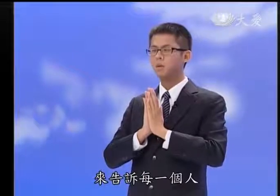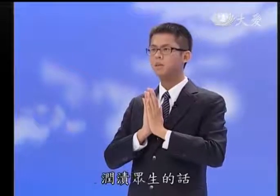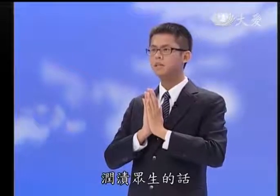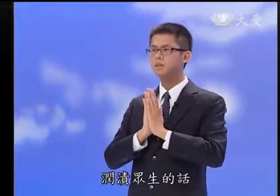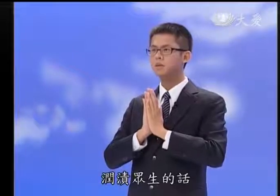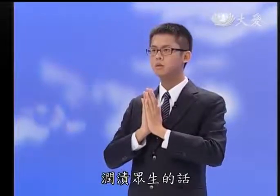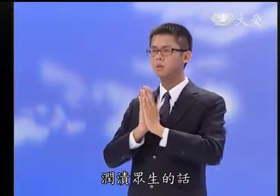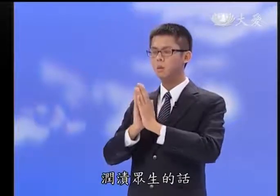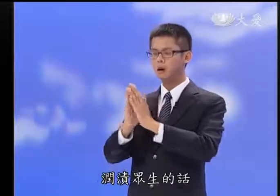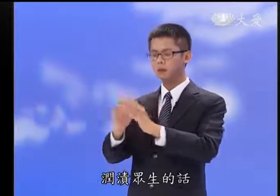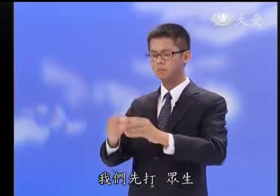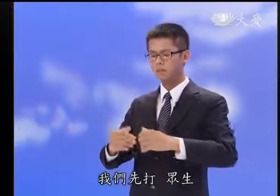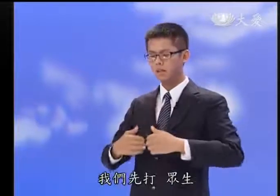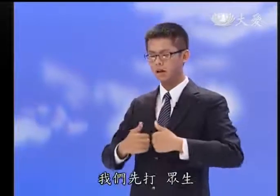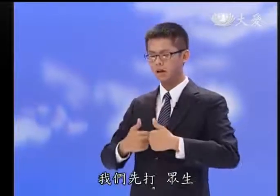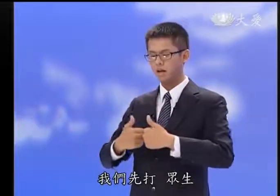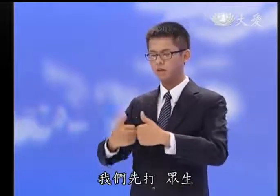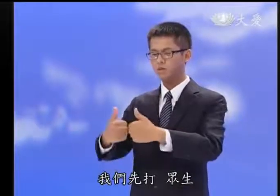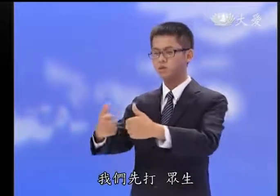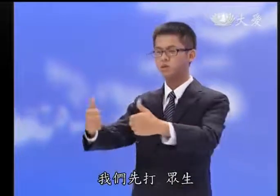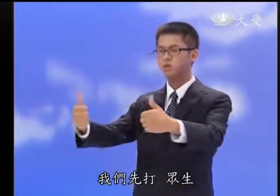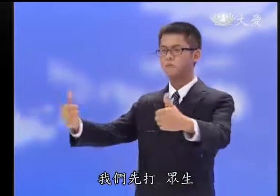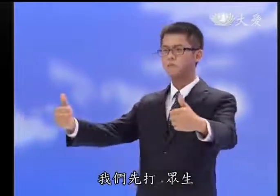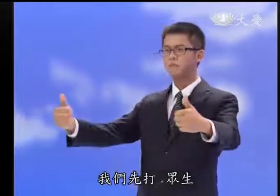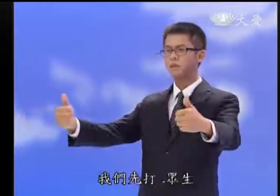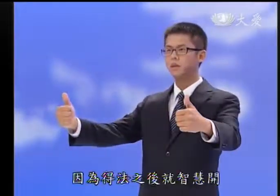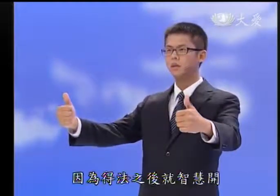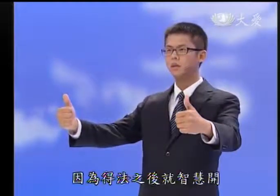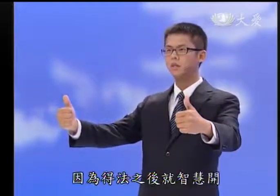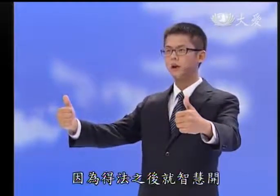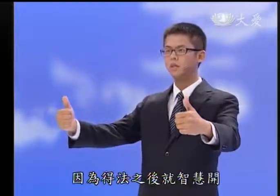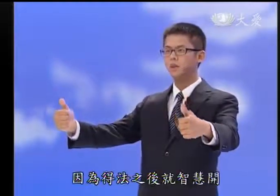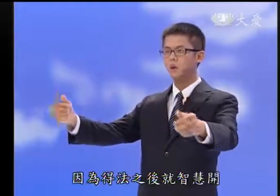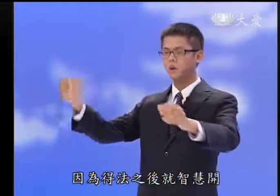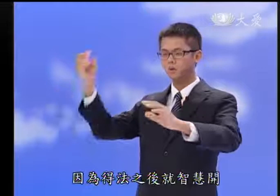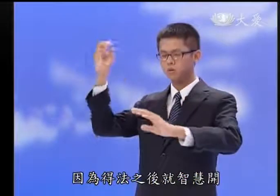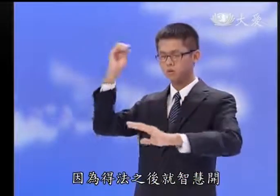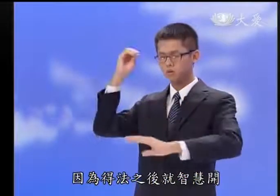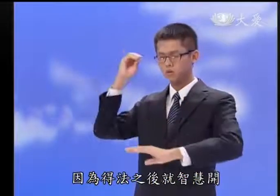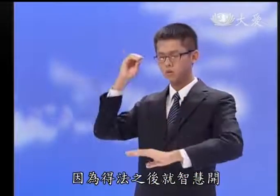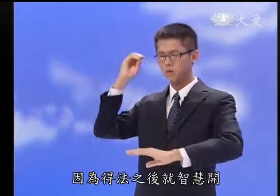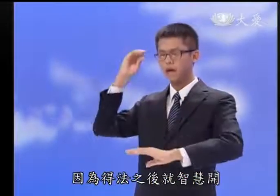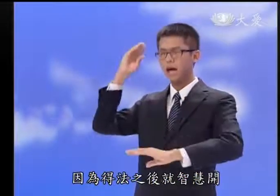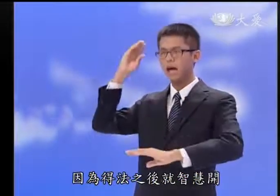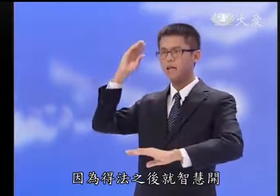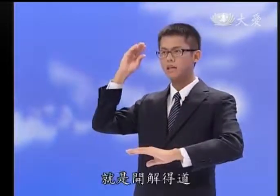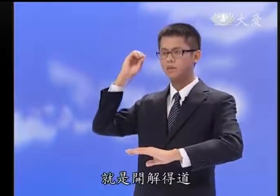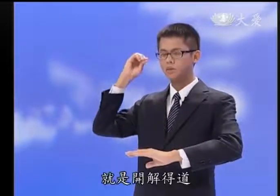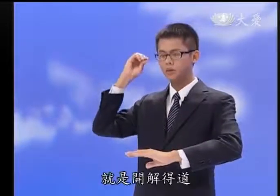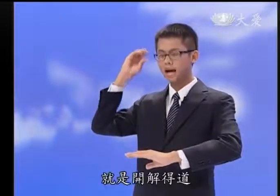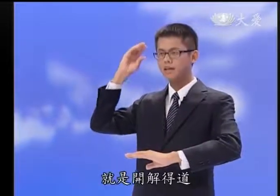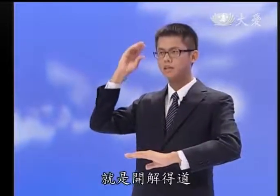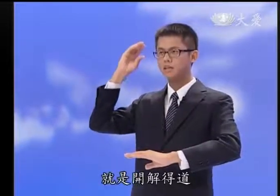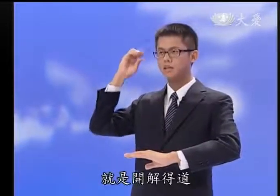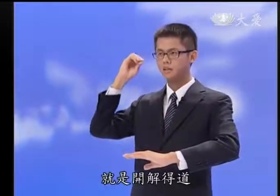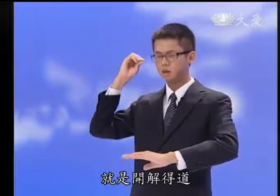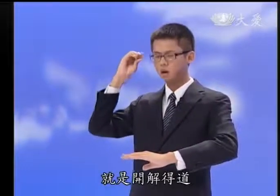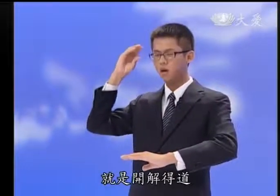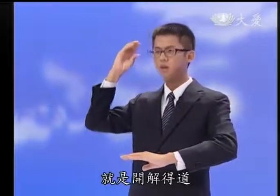润子众生的话，我们先打众生，因为得法之后就智慧开，也就是开解得到